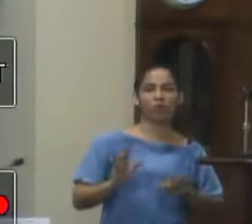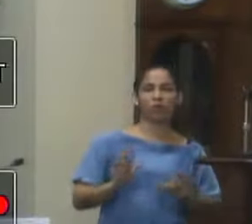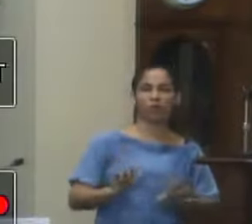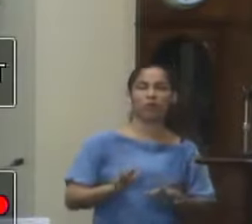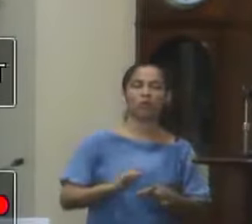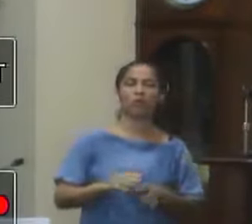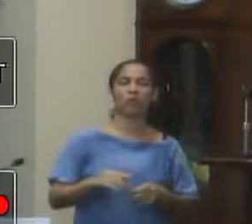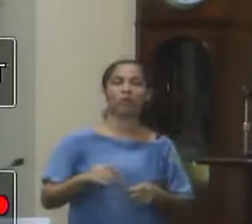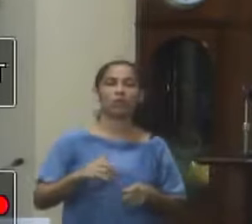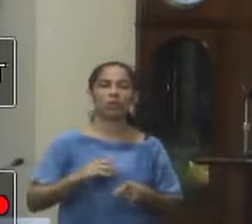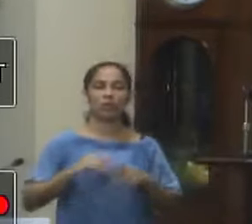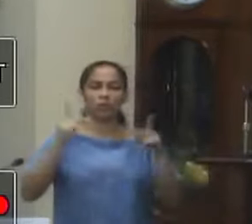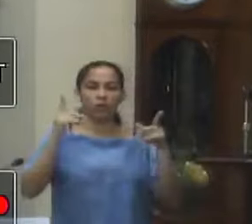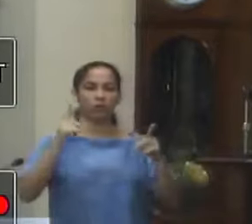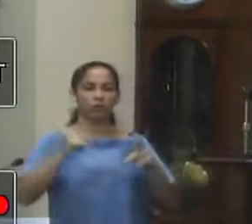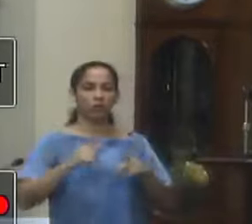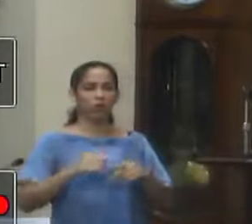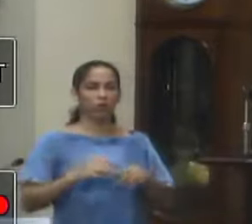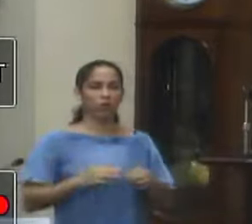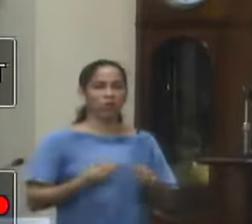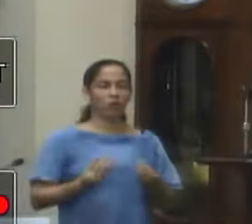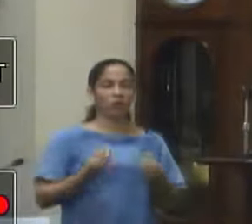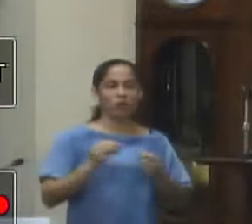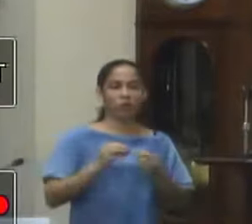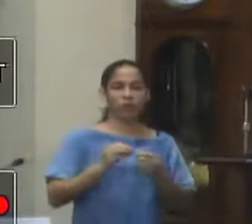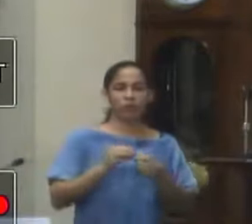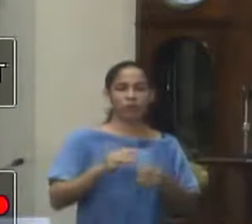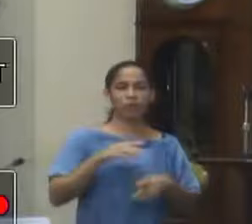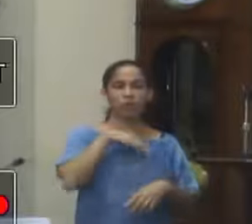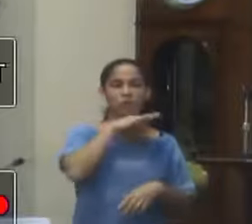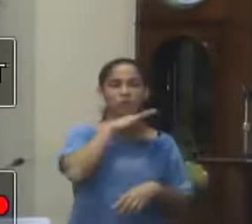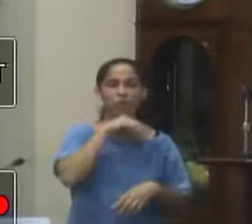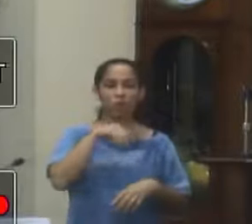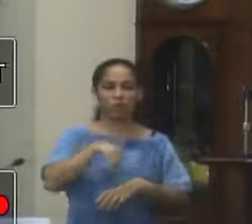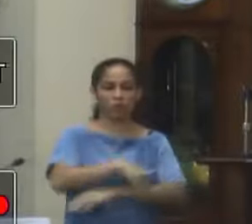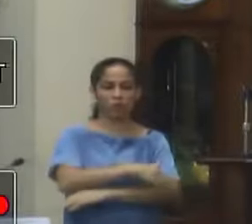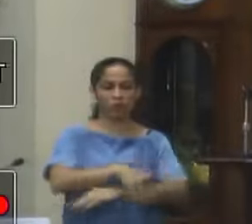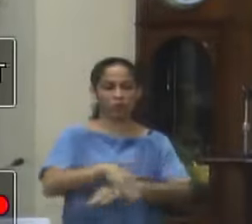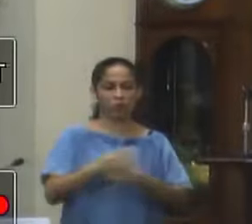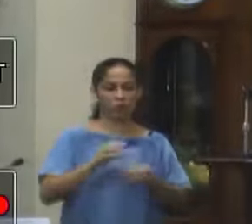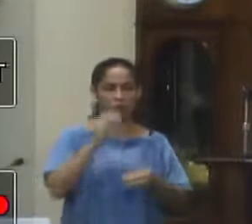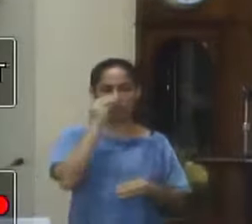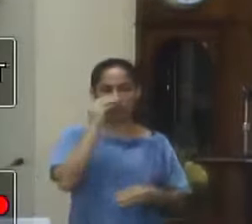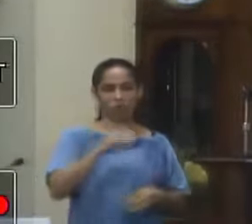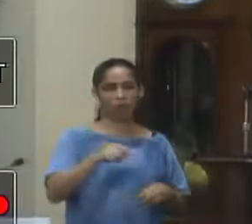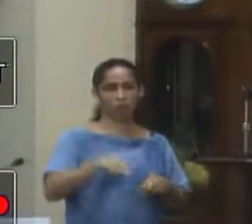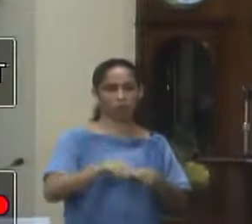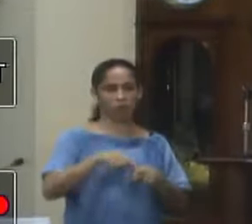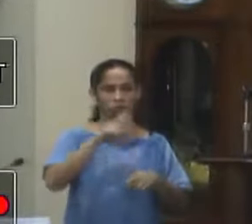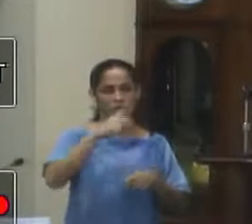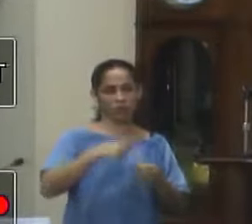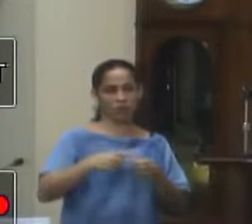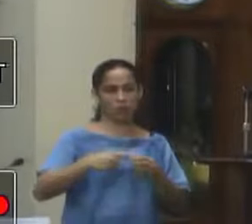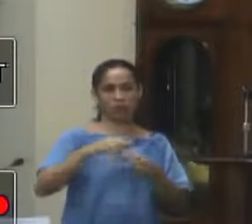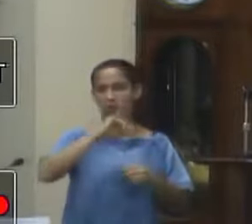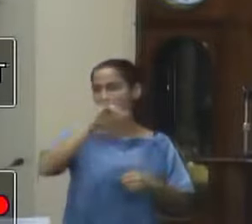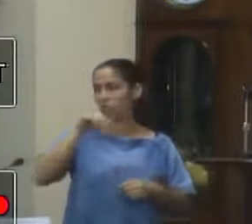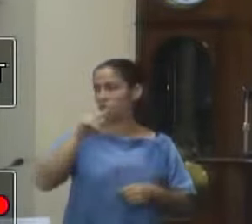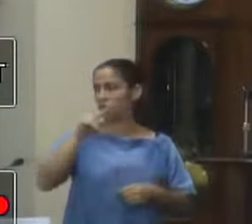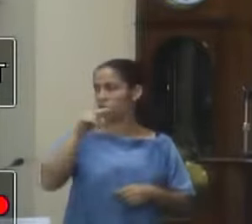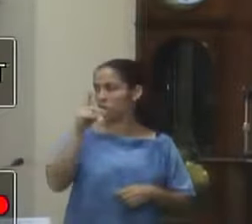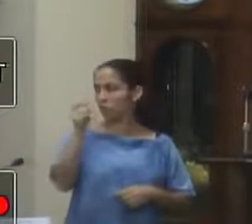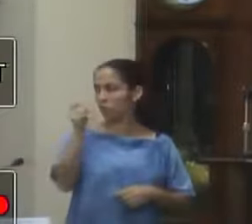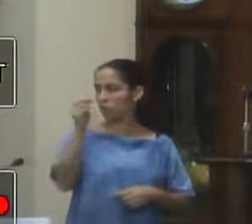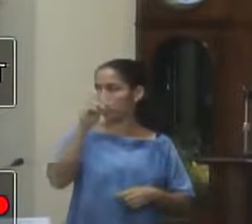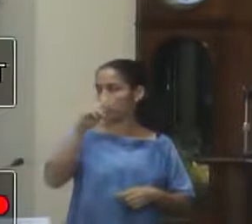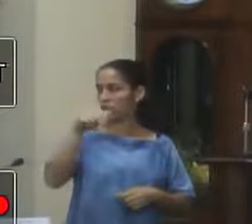uma diferença aí no controle populacional de animais domésticos aí na cidade e em Juparanã. E também fui